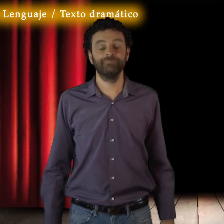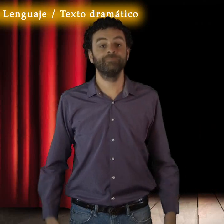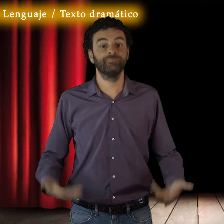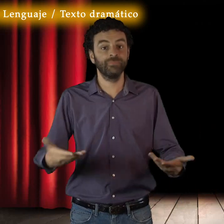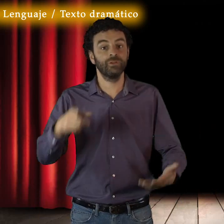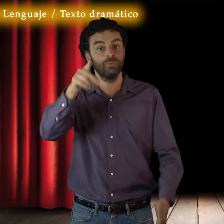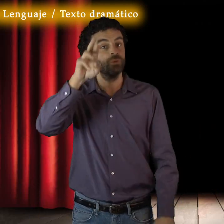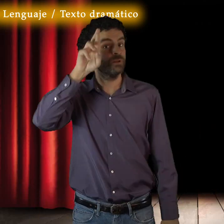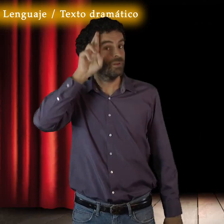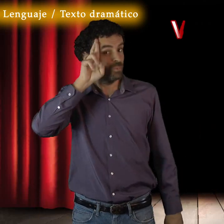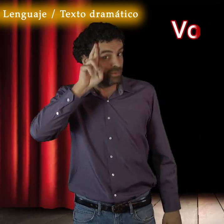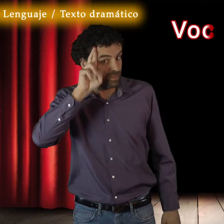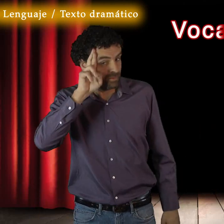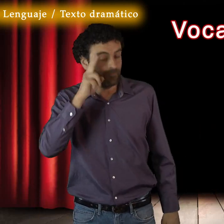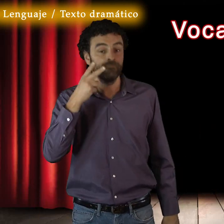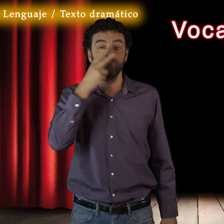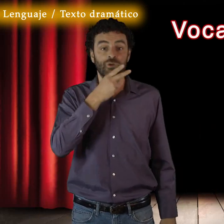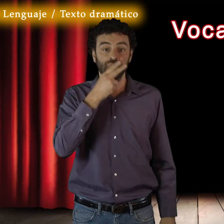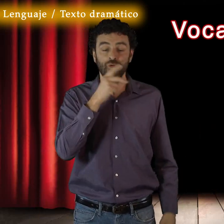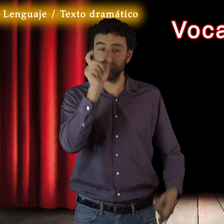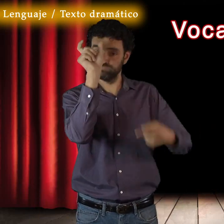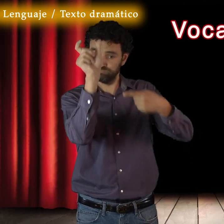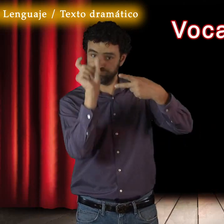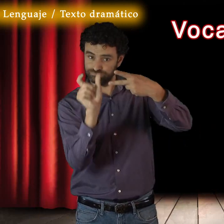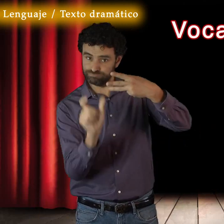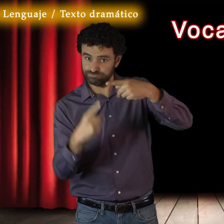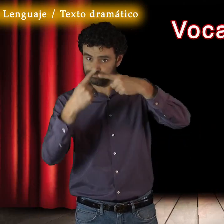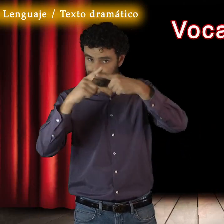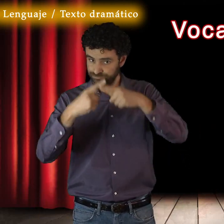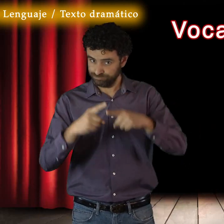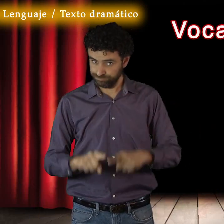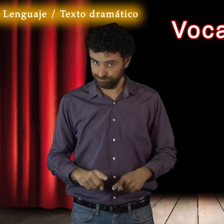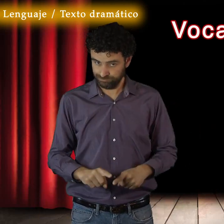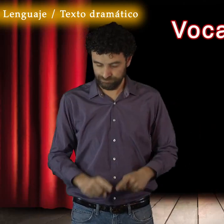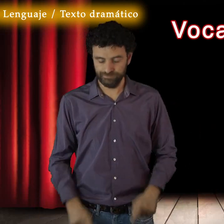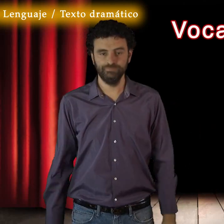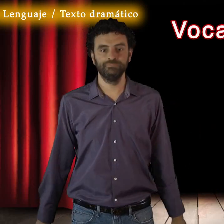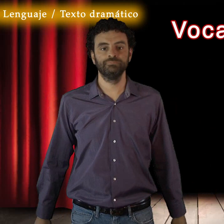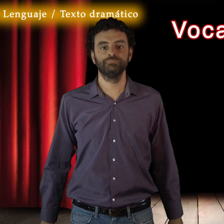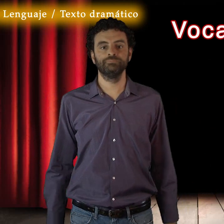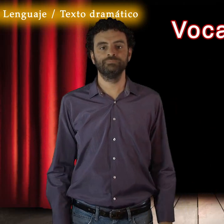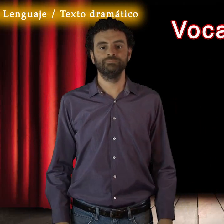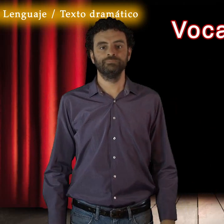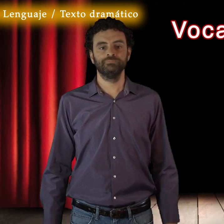elementos recordemos el siguiente vocab texto